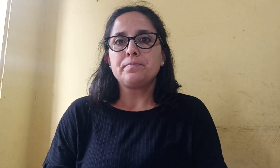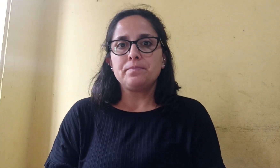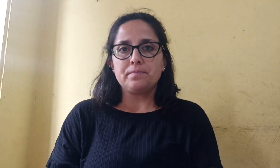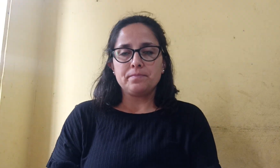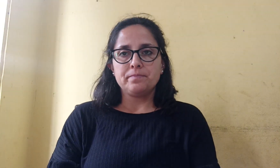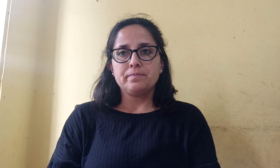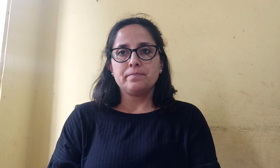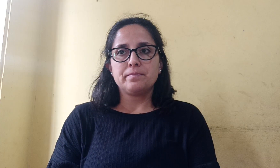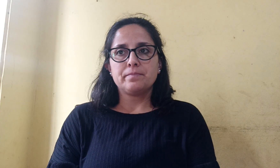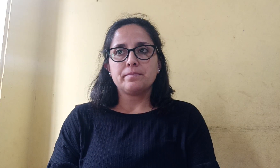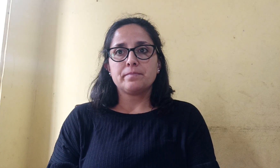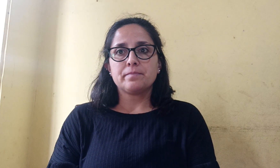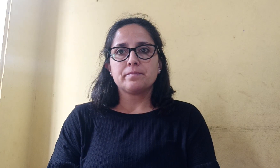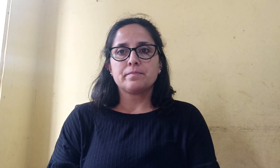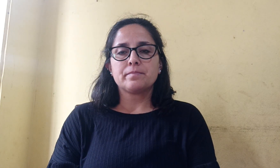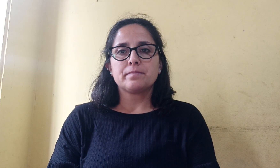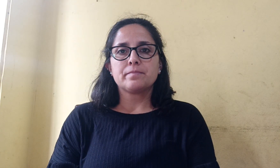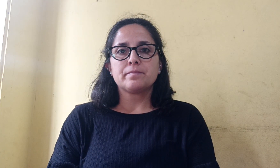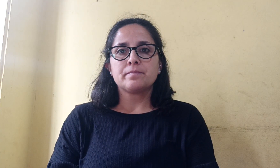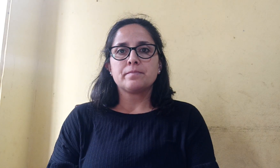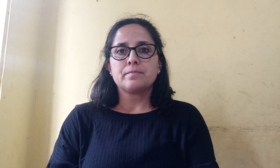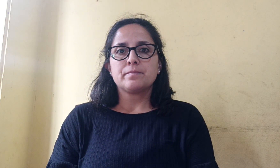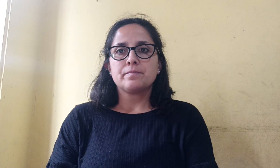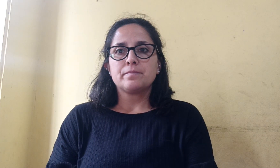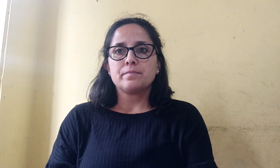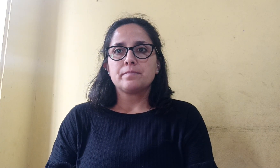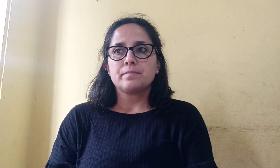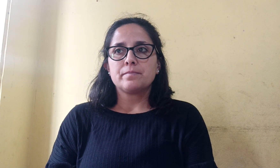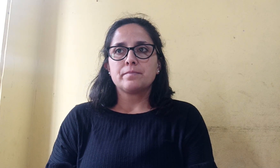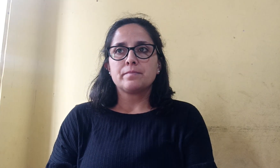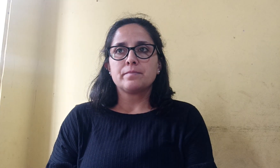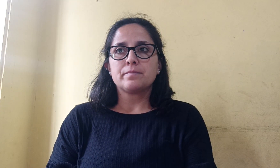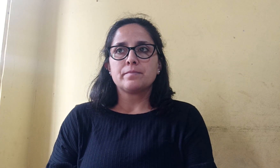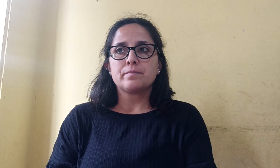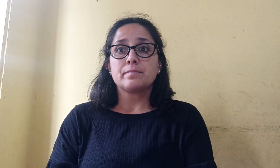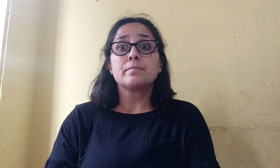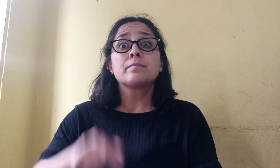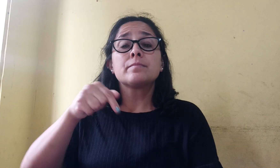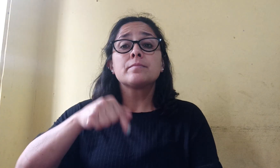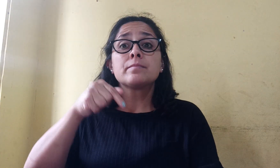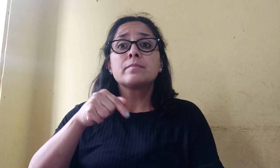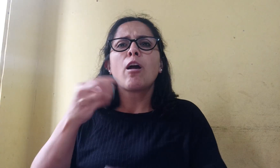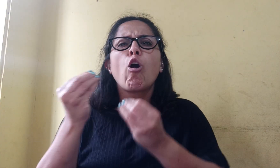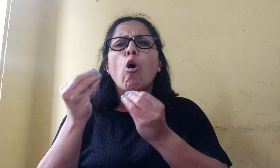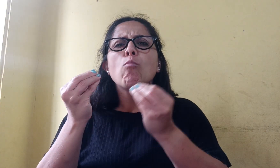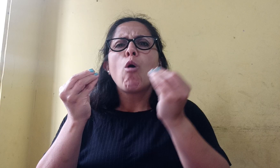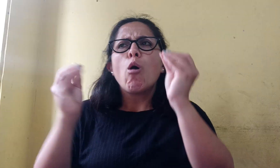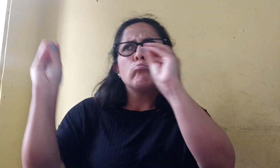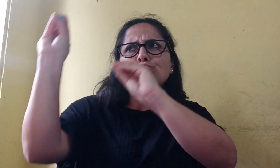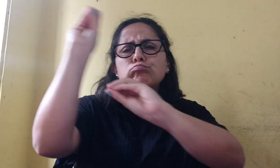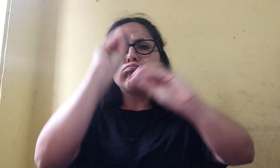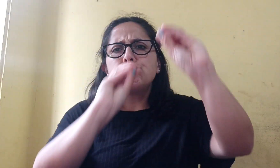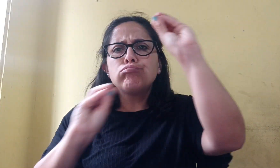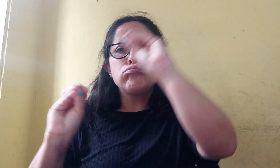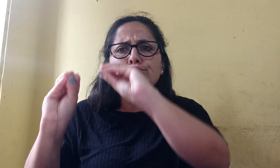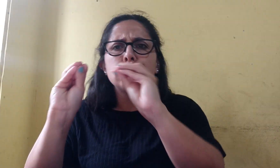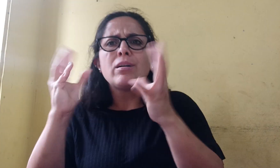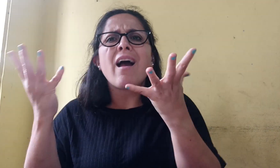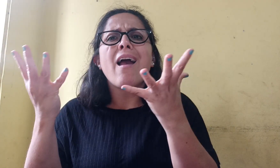Bueno, acá tenemos la organización del sistema nervioso, y fíjense